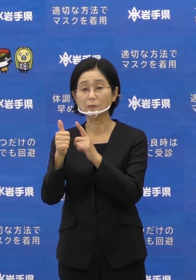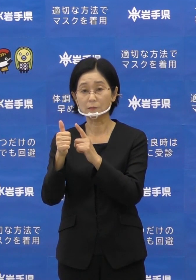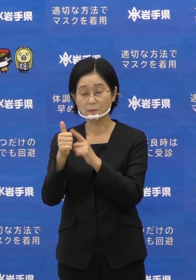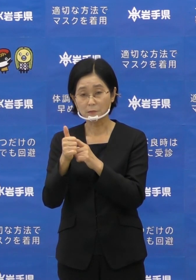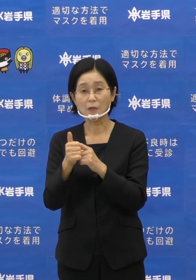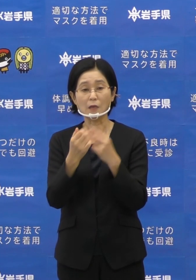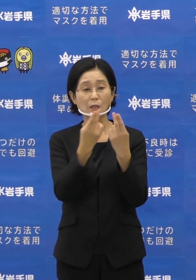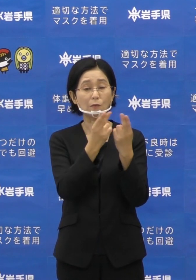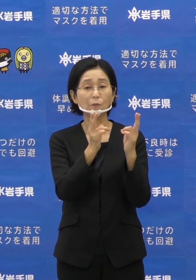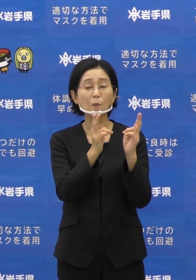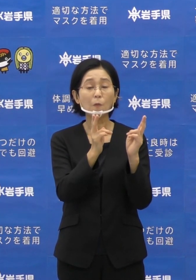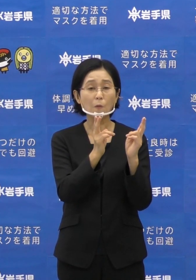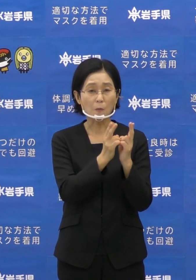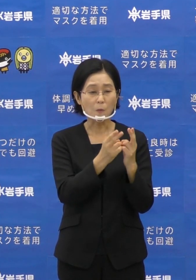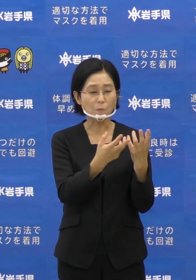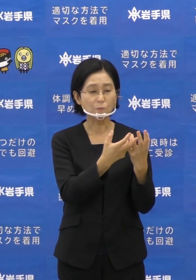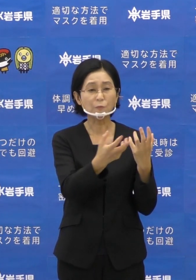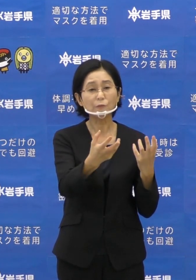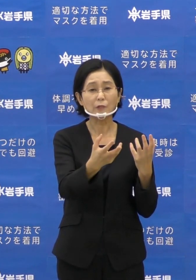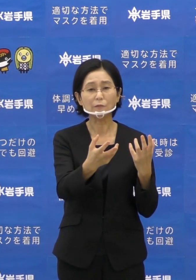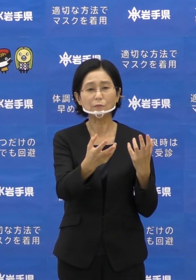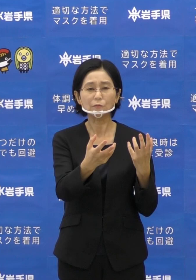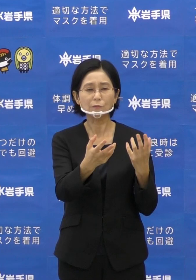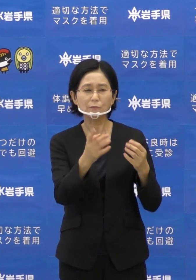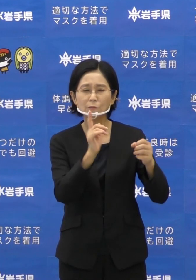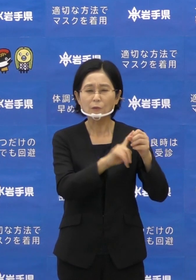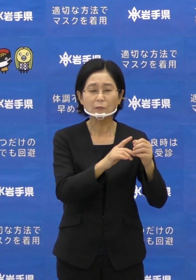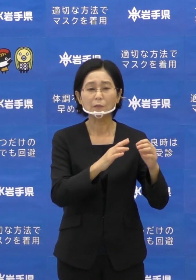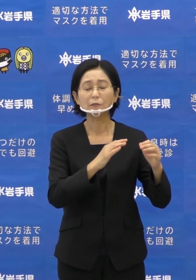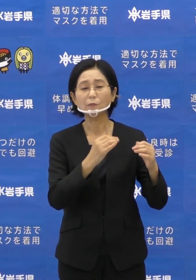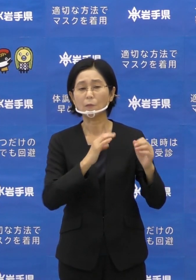ような形にの行動に出たのは理